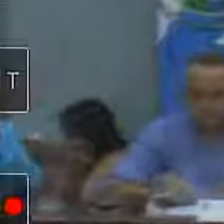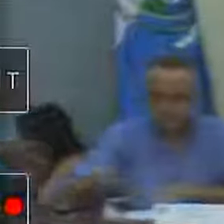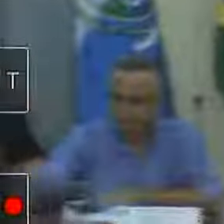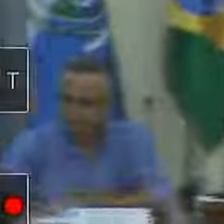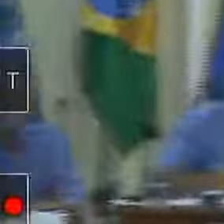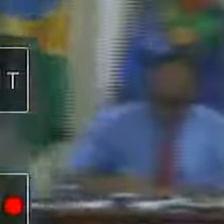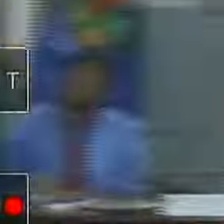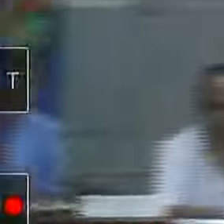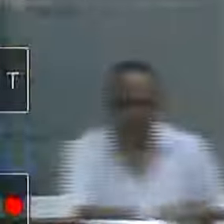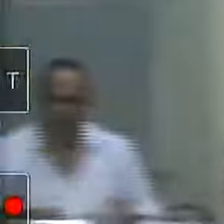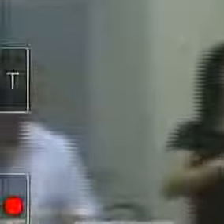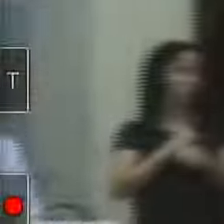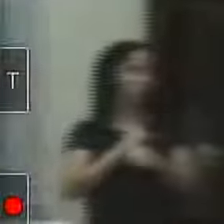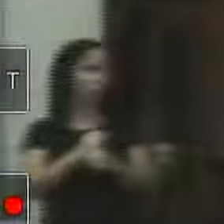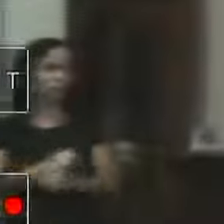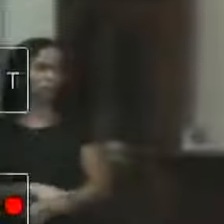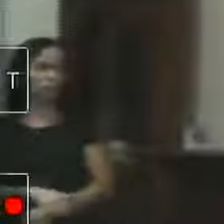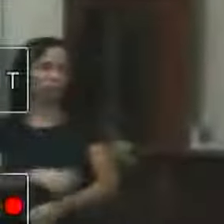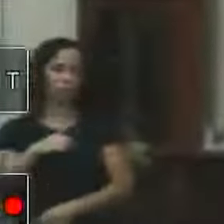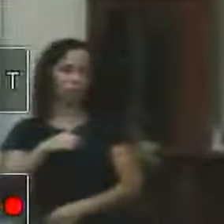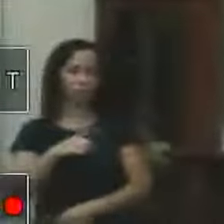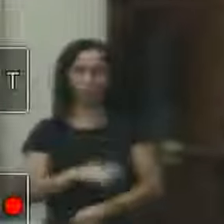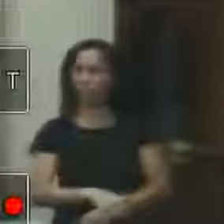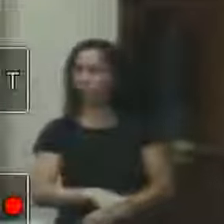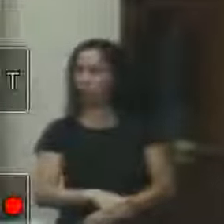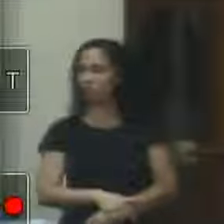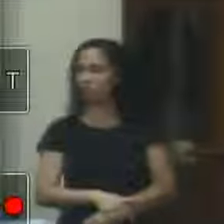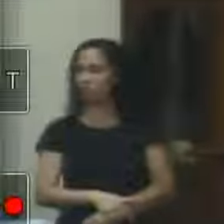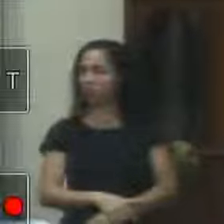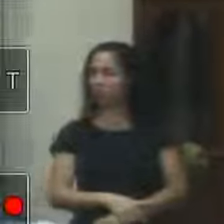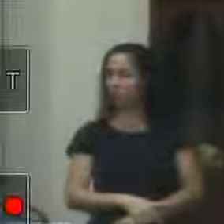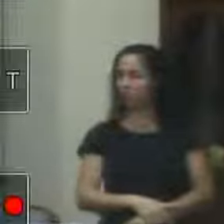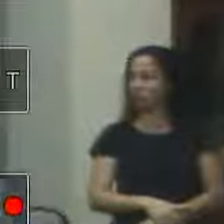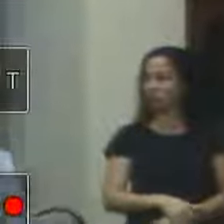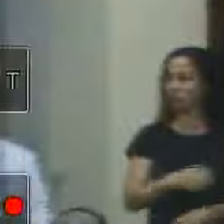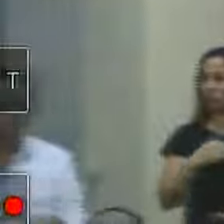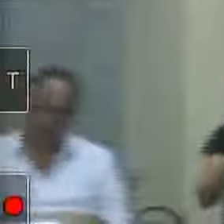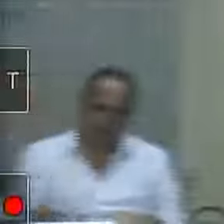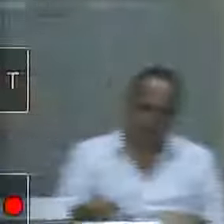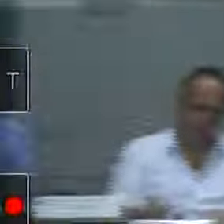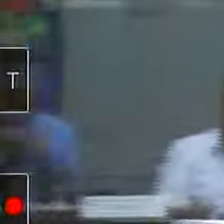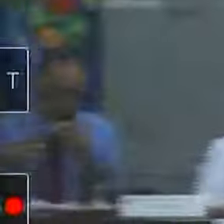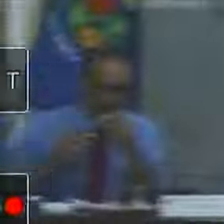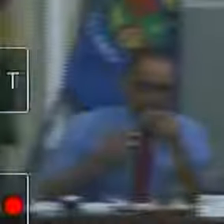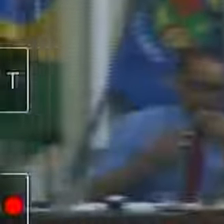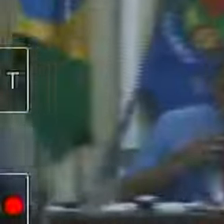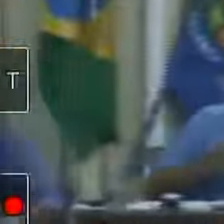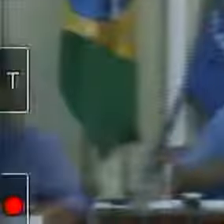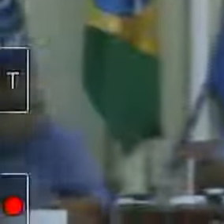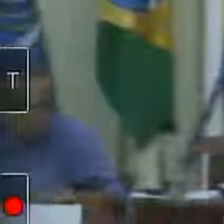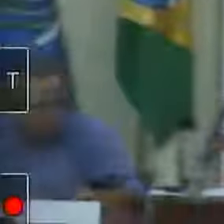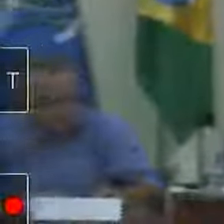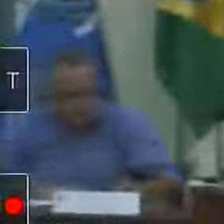vem tem. Se Deus quiser, então. Então, só isso, meu secretário. Obrigado. Vereador Pedro Paulo Magalhães